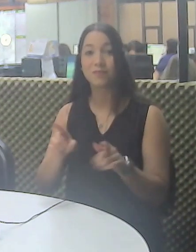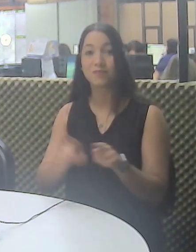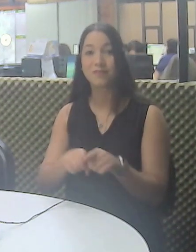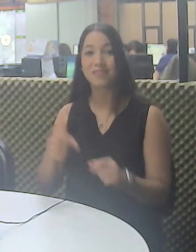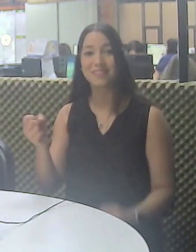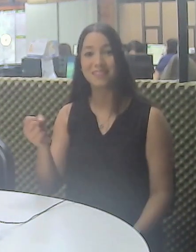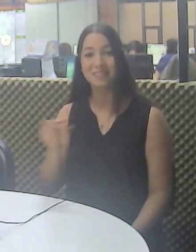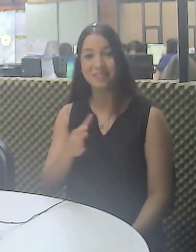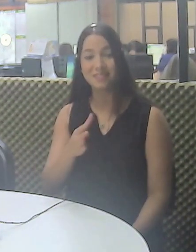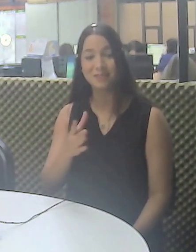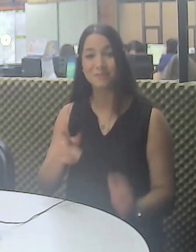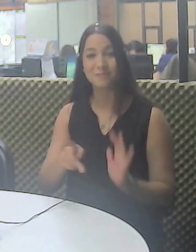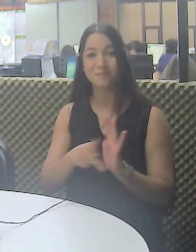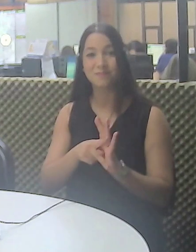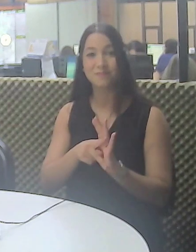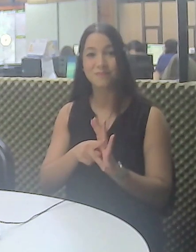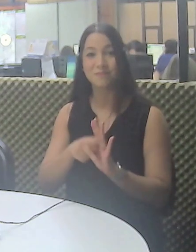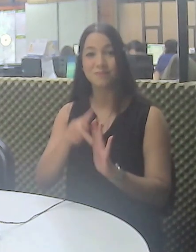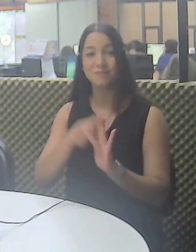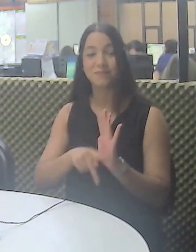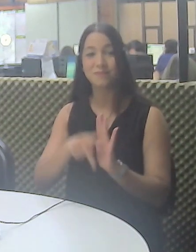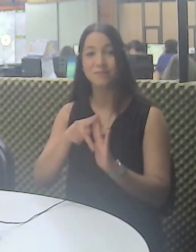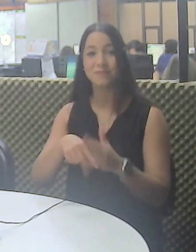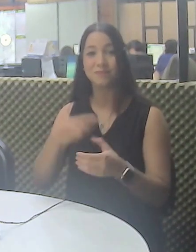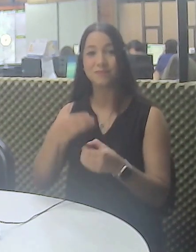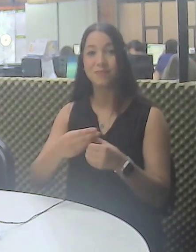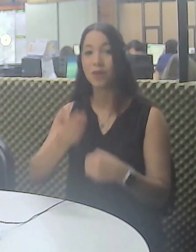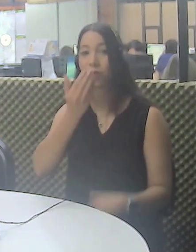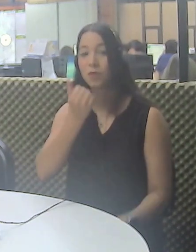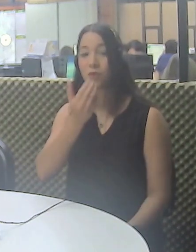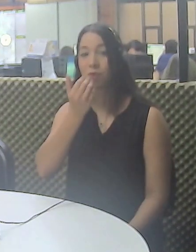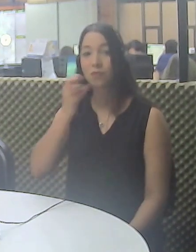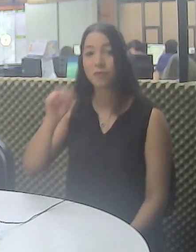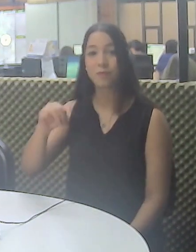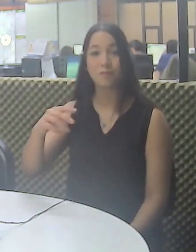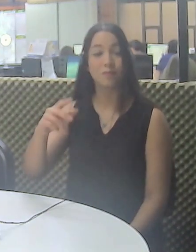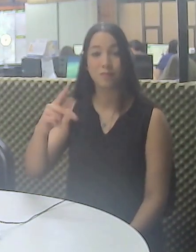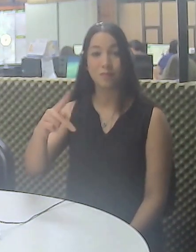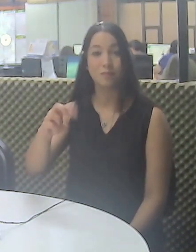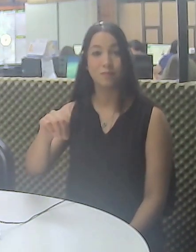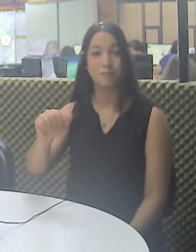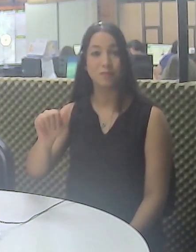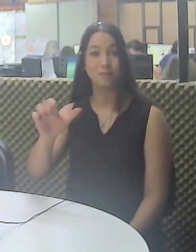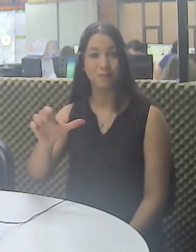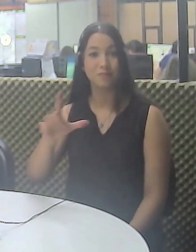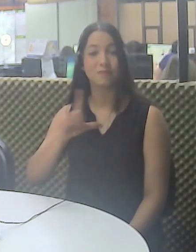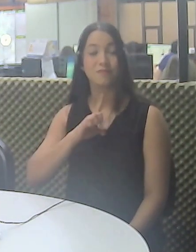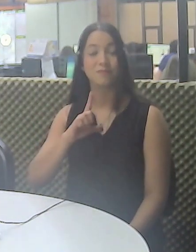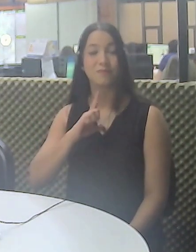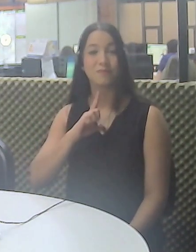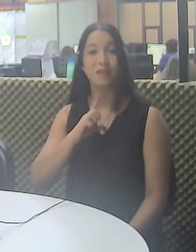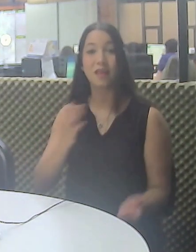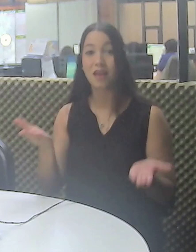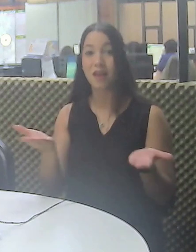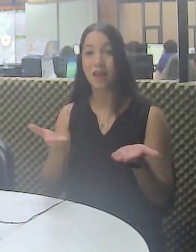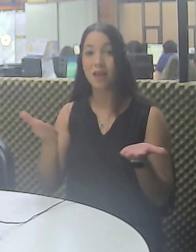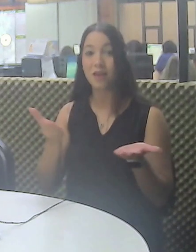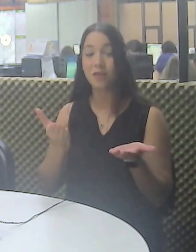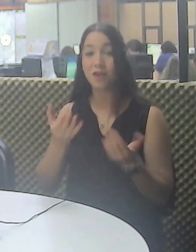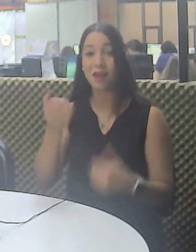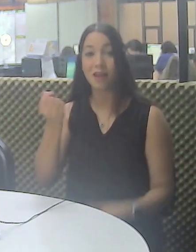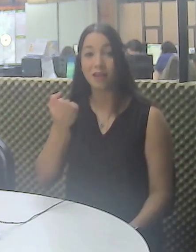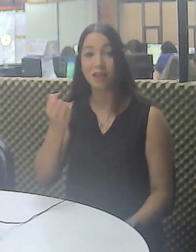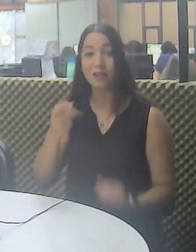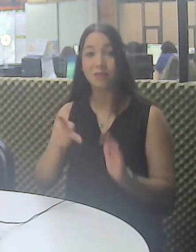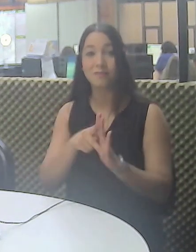novidade, trazida pelo Programa Municipal de Alimentação Escolar, o PEMAI. Foi inserido no cardápio a fórmula